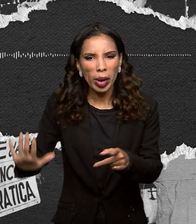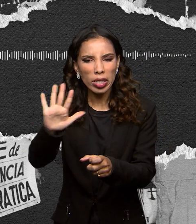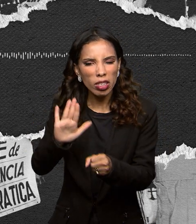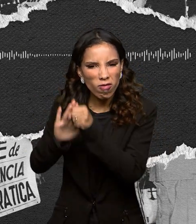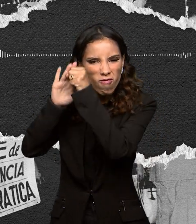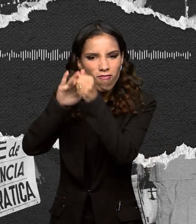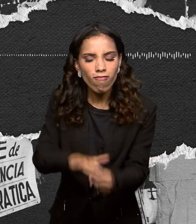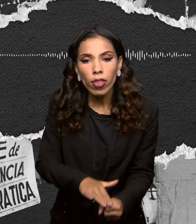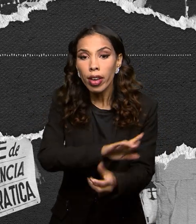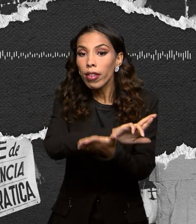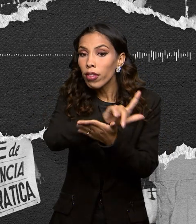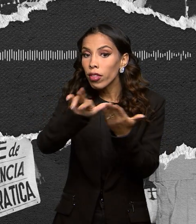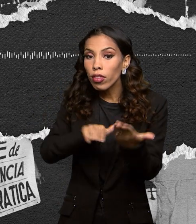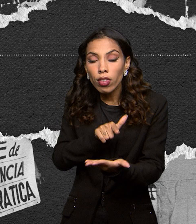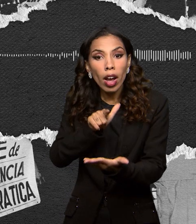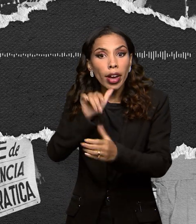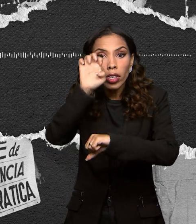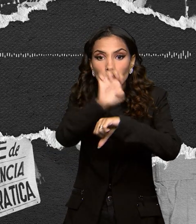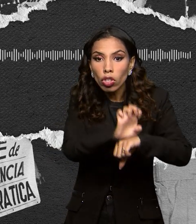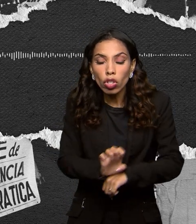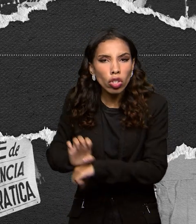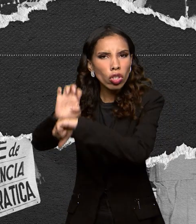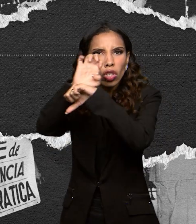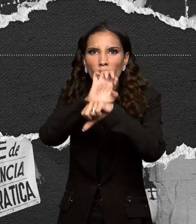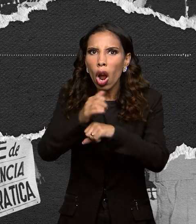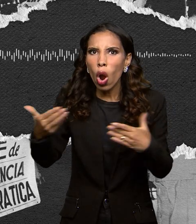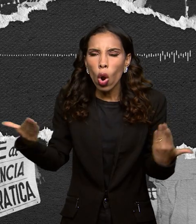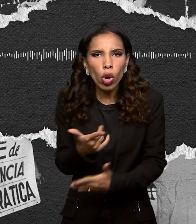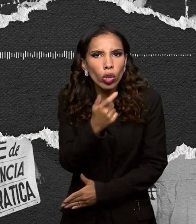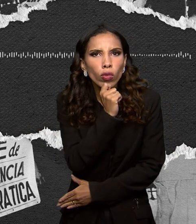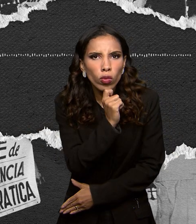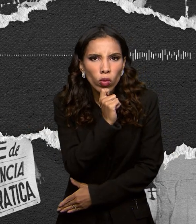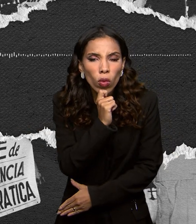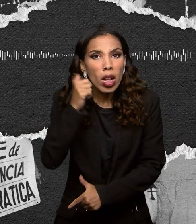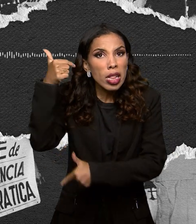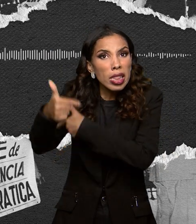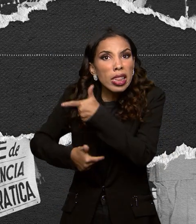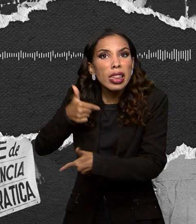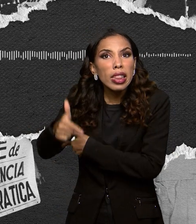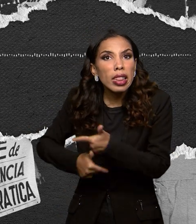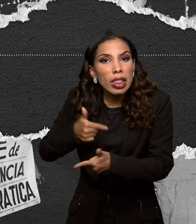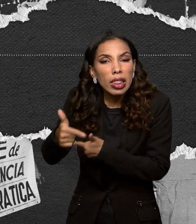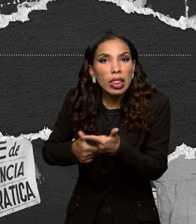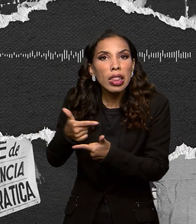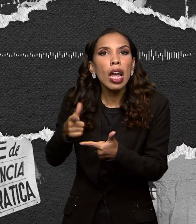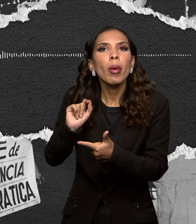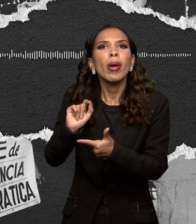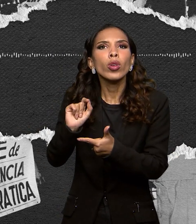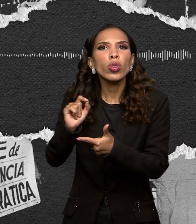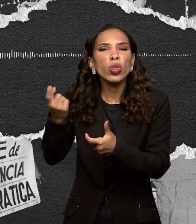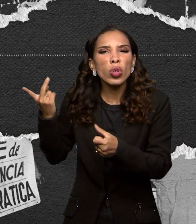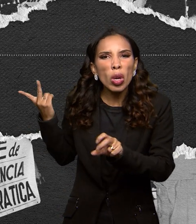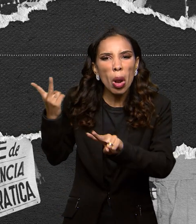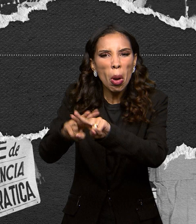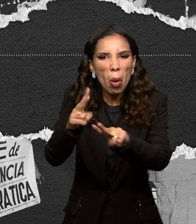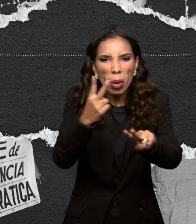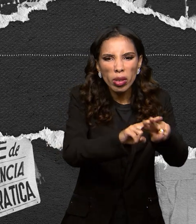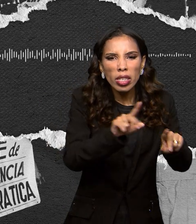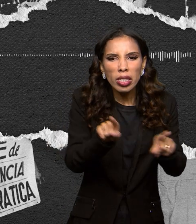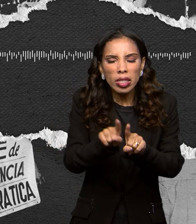as liberdades democráticas e sindicais já não vigoram, e os trabalhadores estão sendo encarcerados e ameaçados de